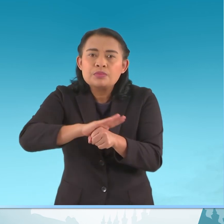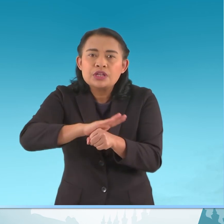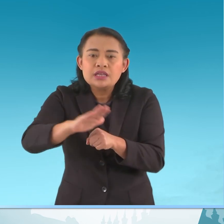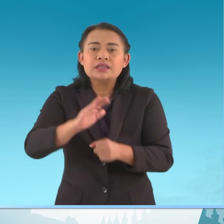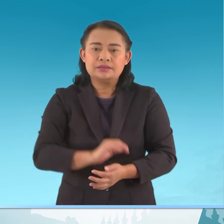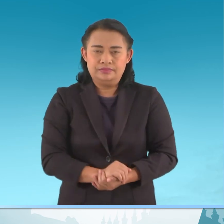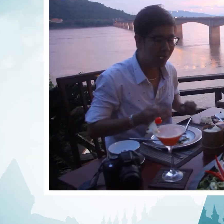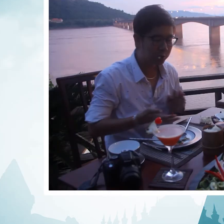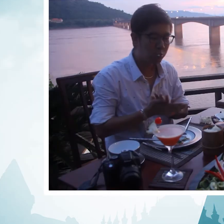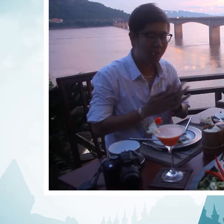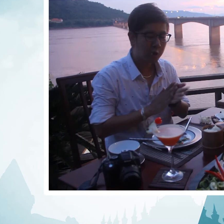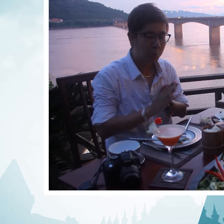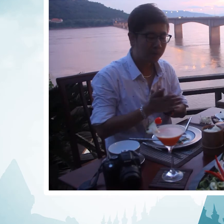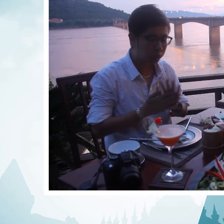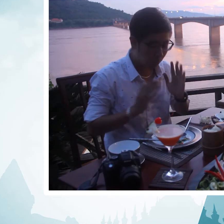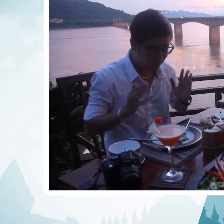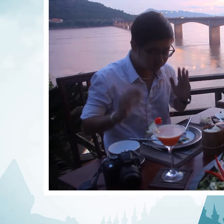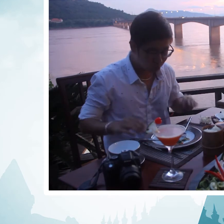เต็มเกินไปนะครับ